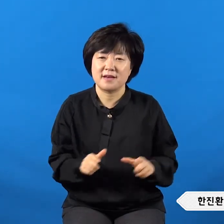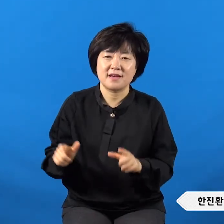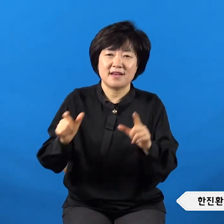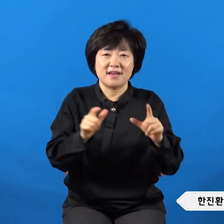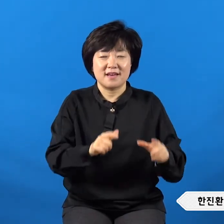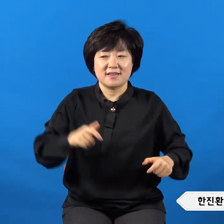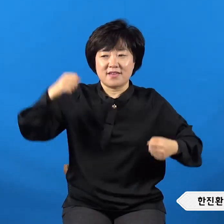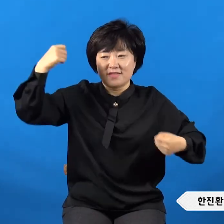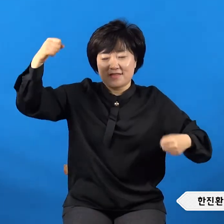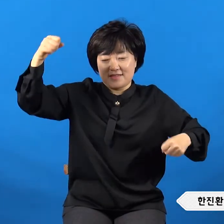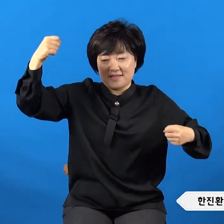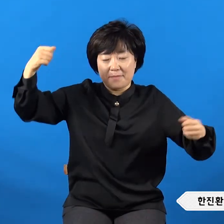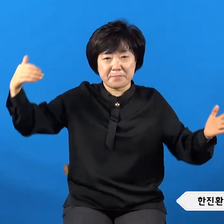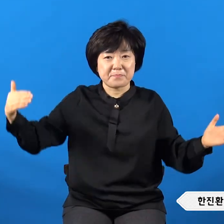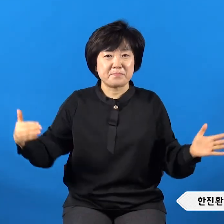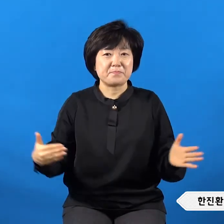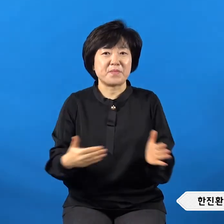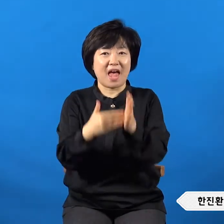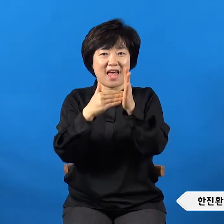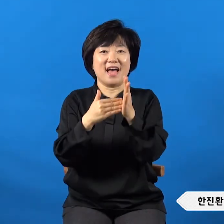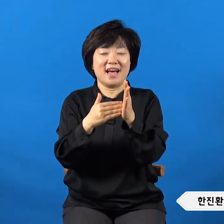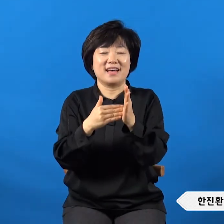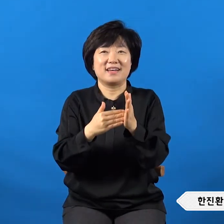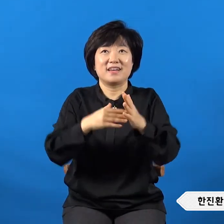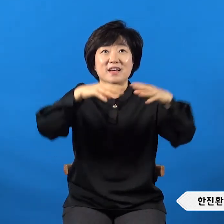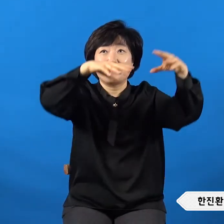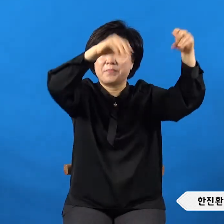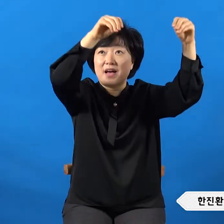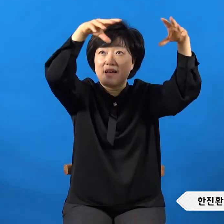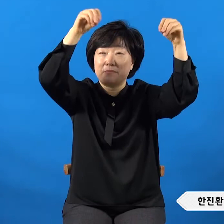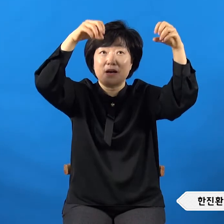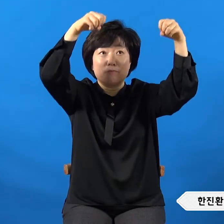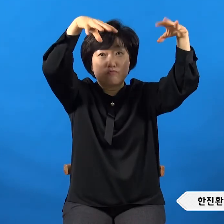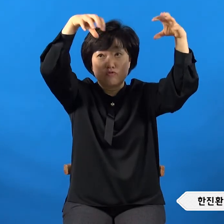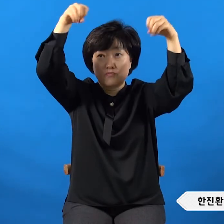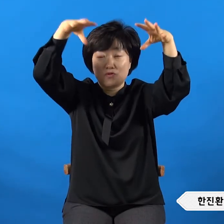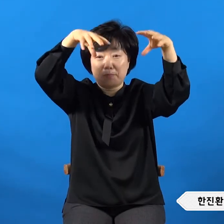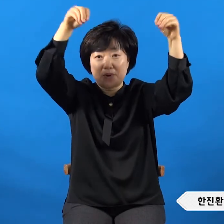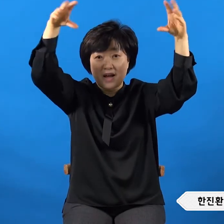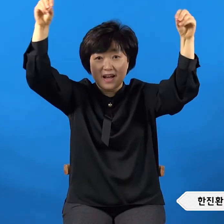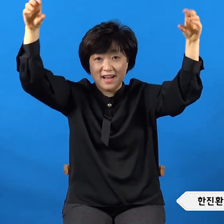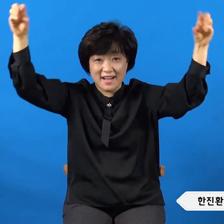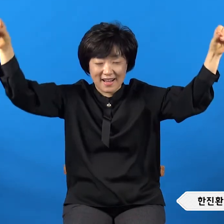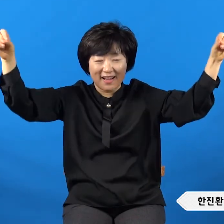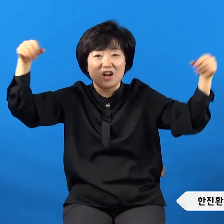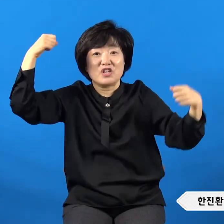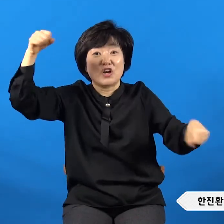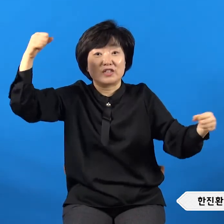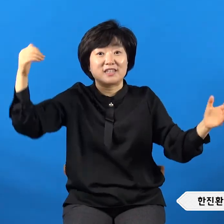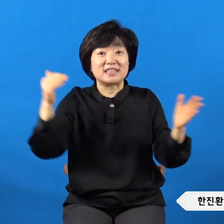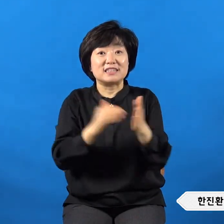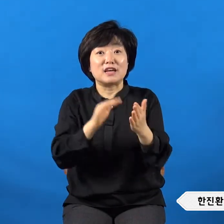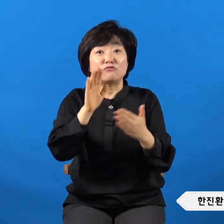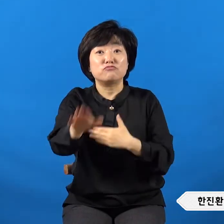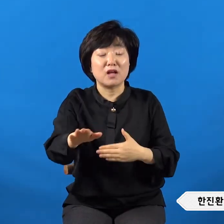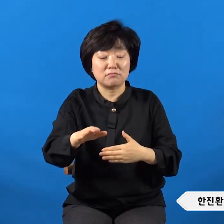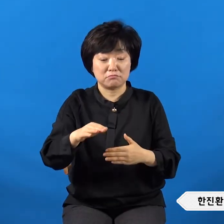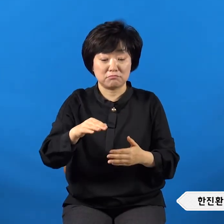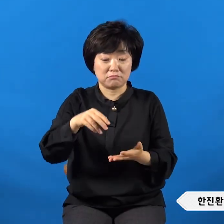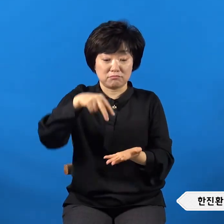합니다. 그러다가 연극이 끝나면 불이 꺼지고, 그리고 우리는 무대에서 내려서야